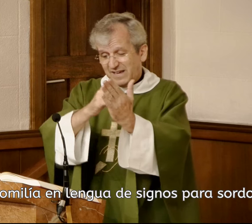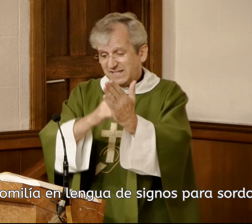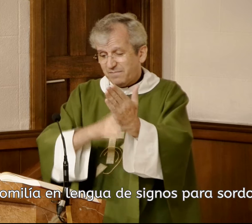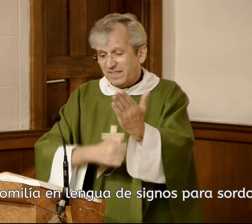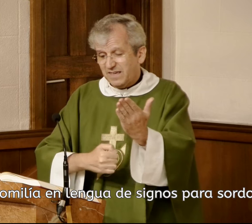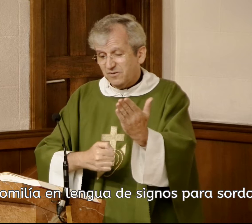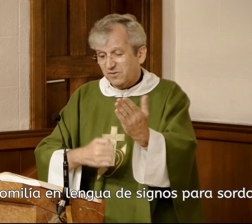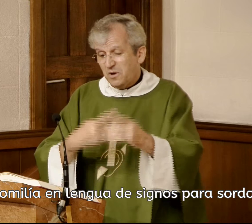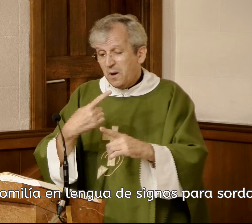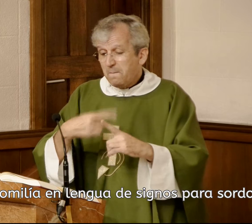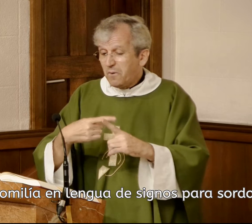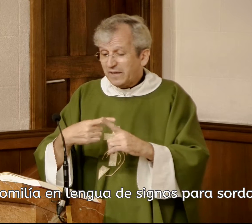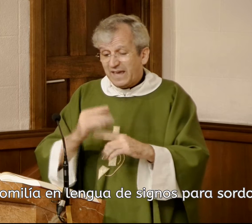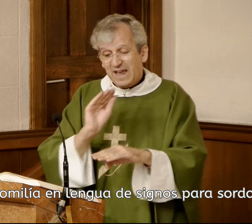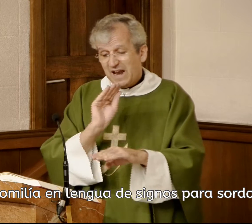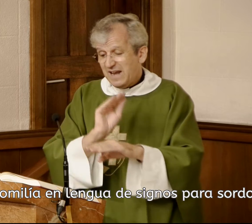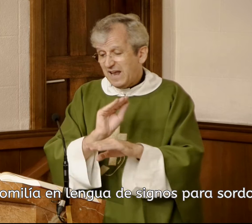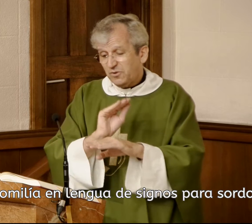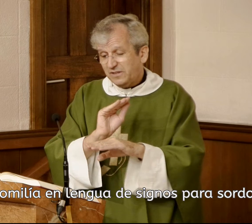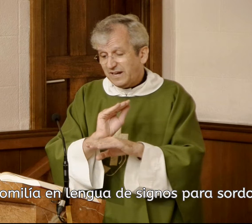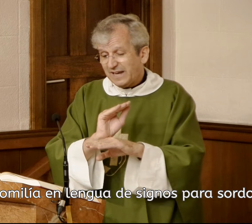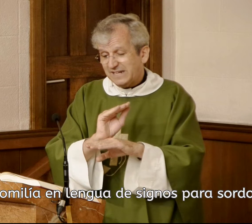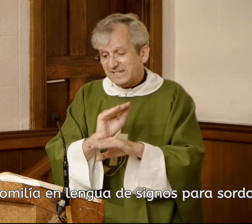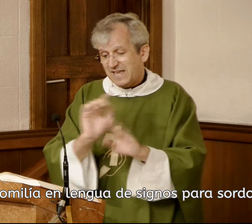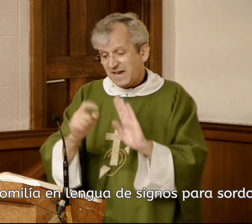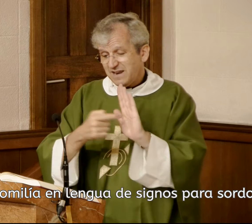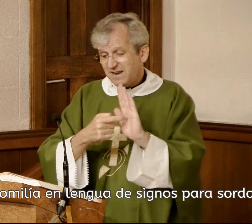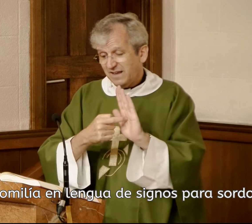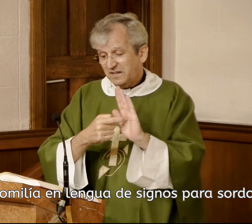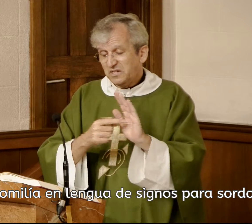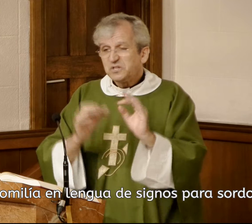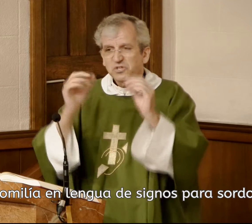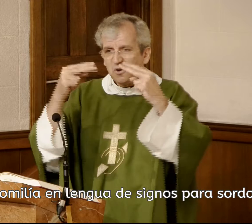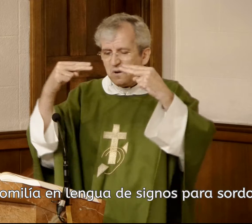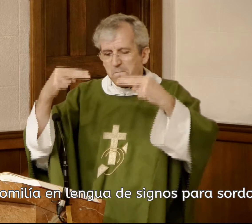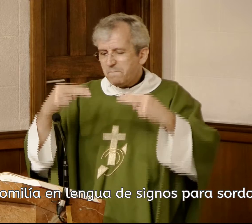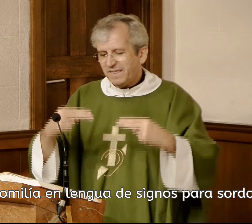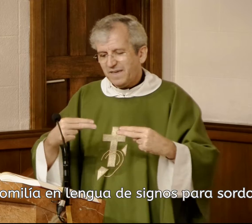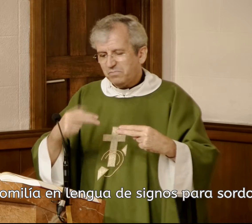está vacío, porque la doctrina que enseñan son